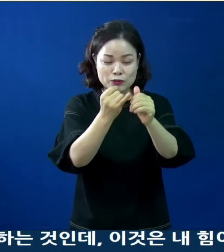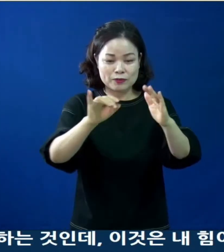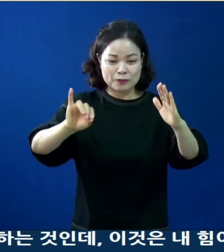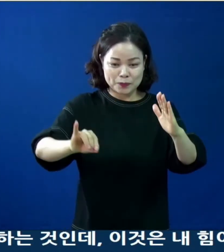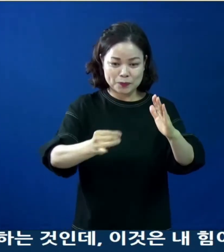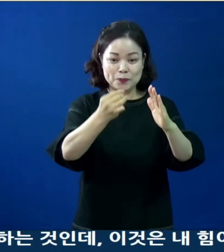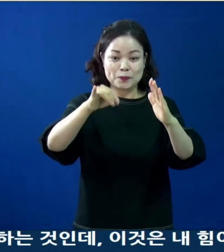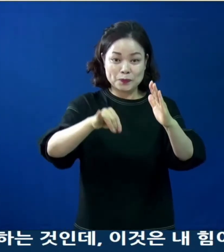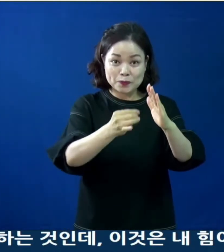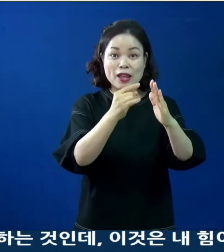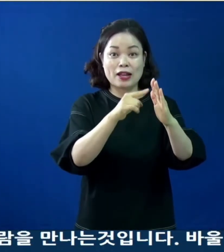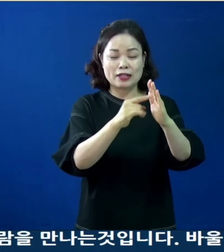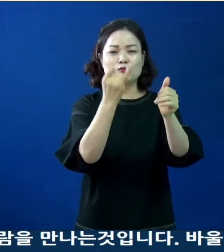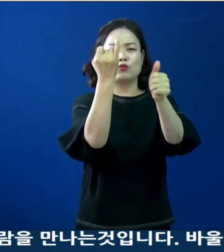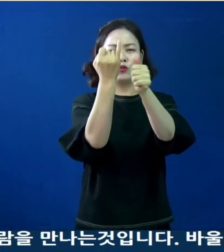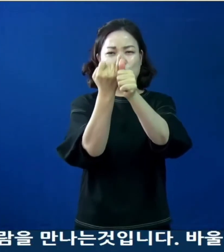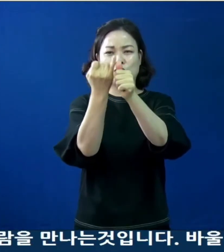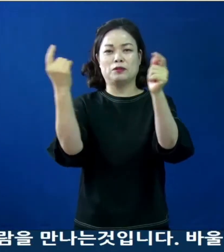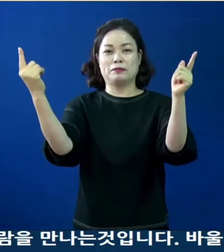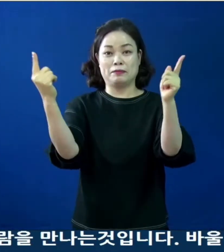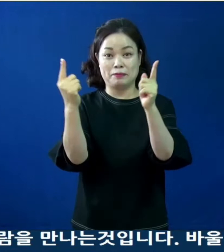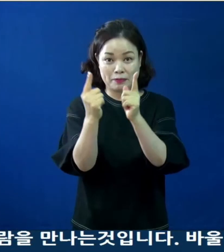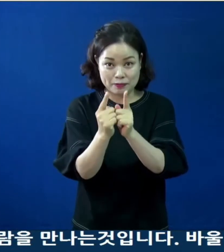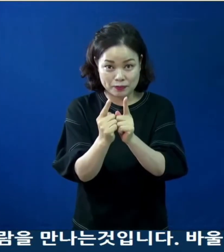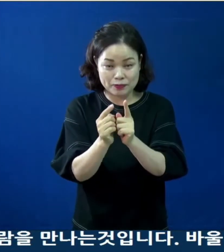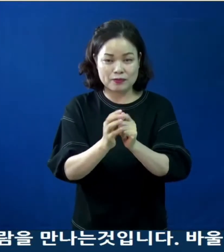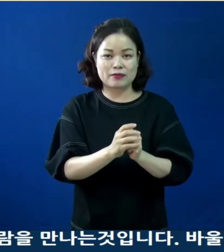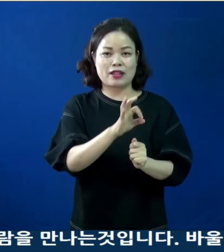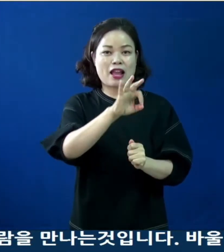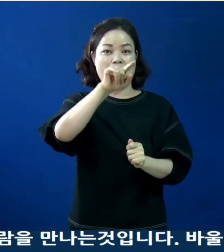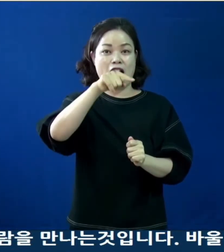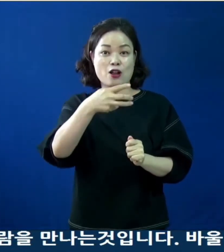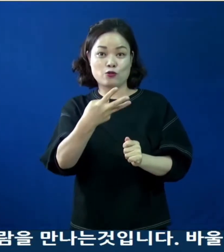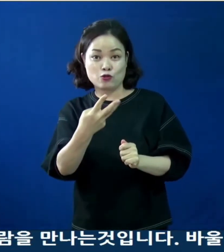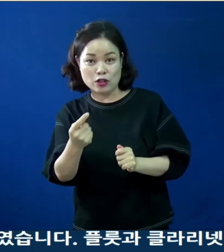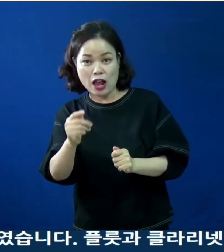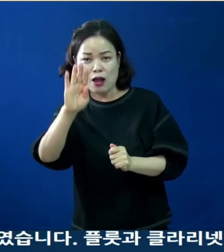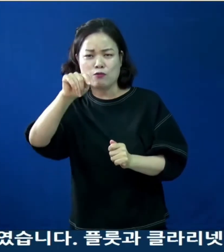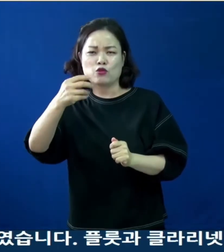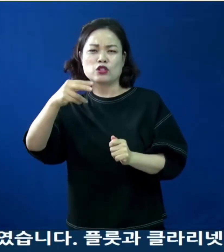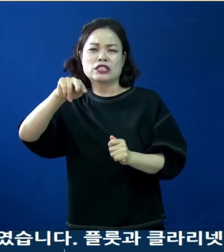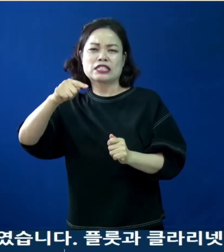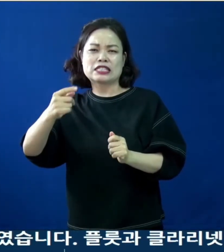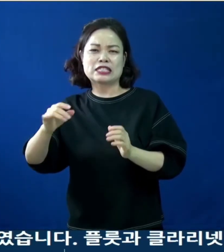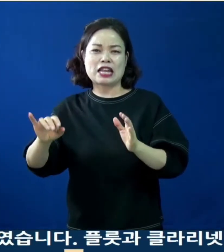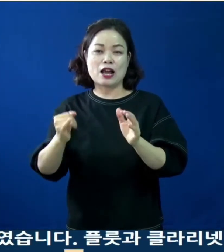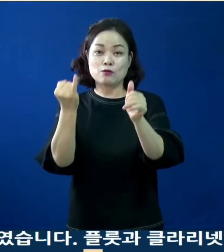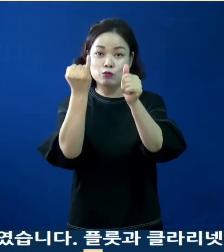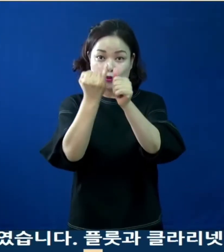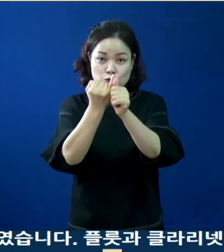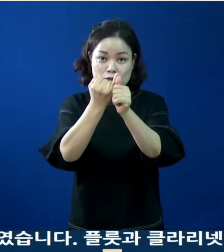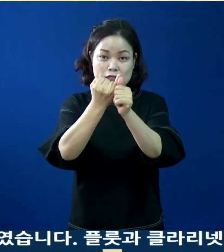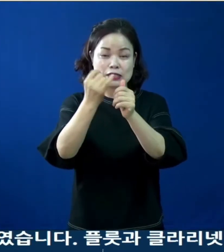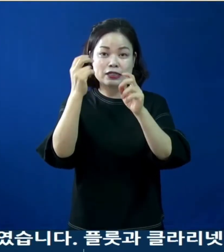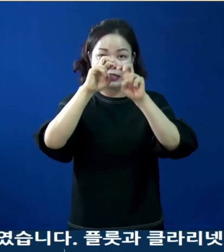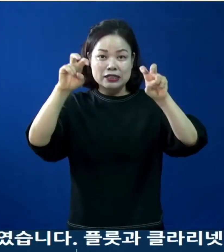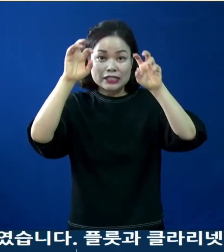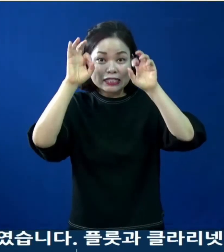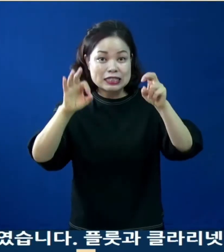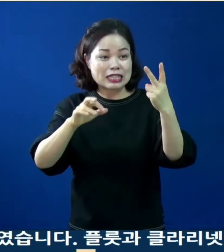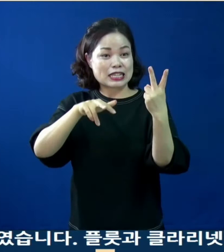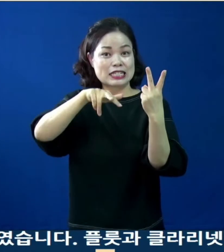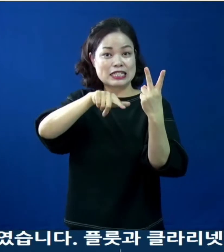만나죠. 자, 2절을 보면서 브리스길라와 아굴라 브리스길라에 대한 기록을 살펴보도록 합니다. 2절